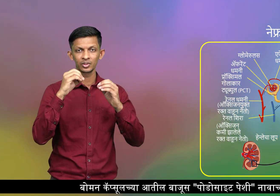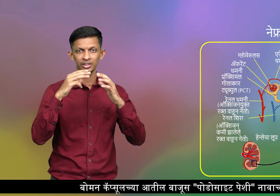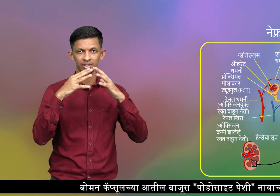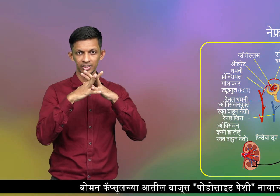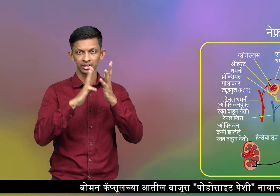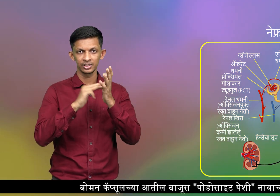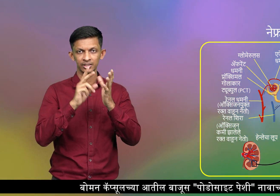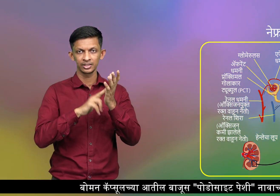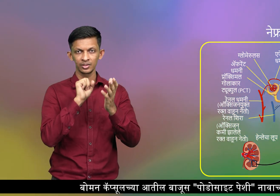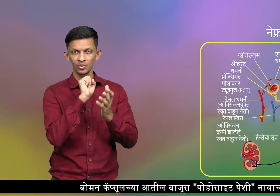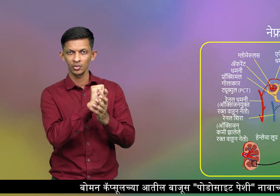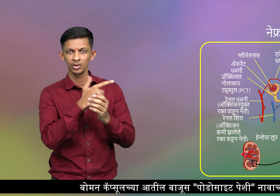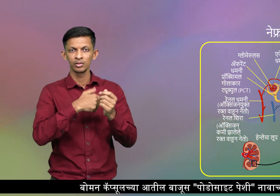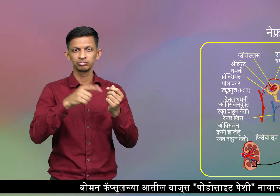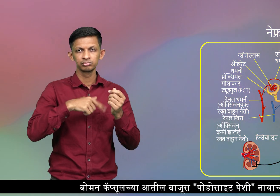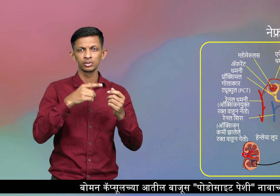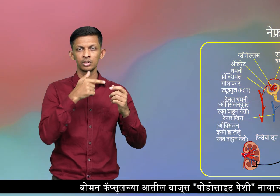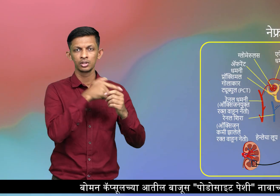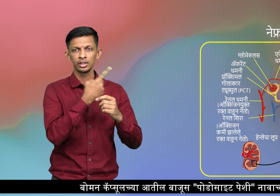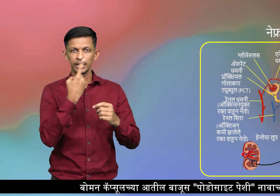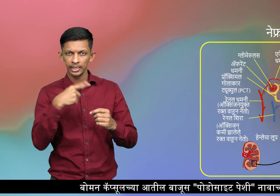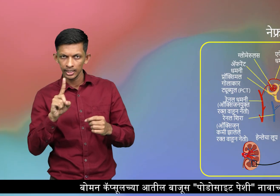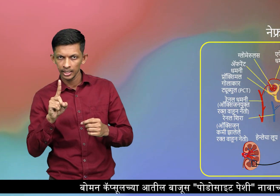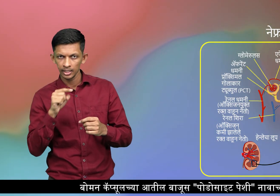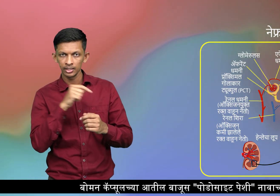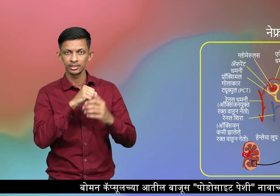बोमन कॅप्सूलच्या आतील बाजूस पोडोसाइट पेशी नावाच्या सपाट